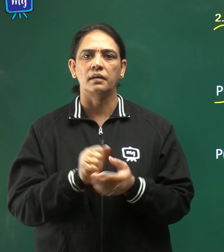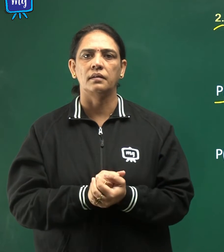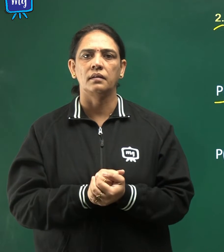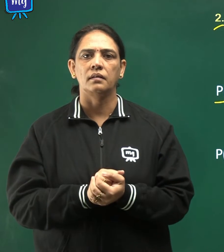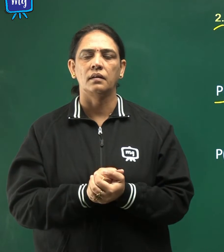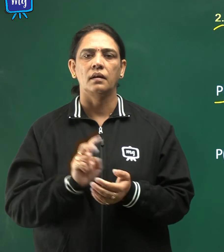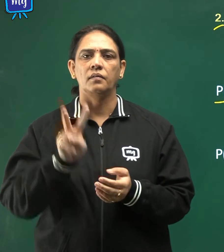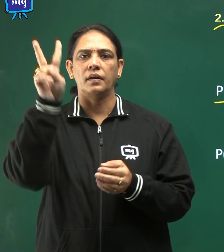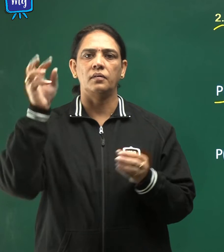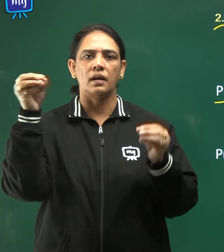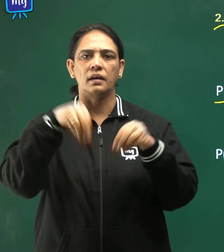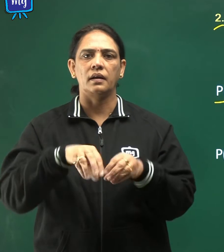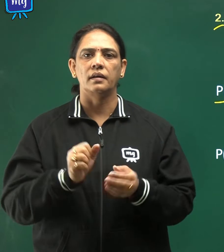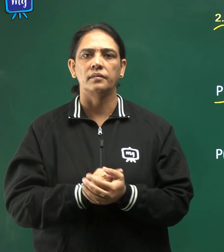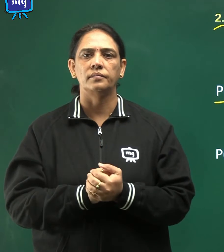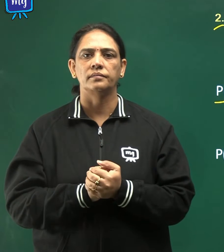मान रखेंगे